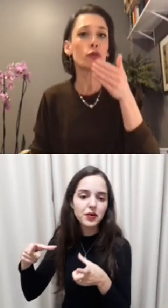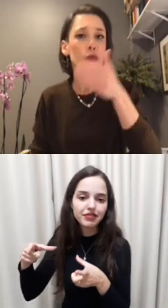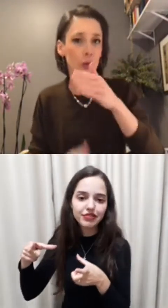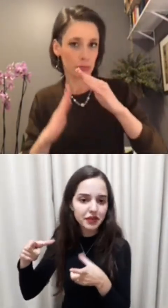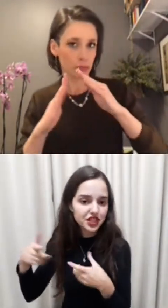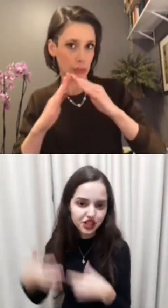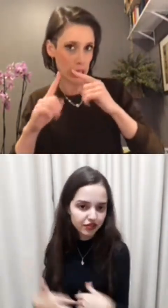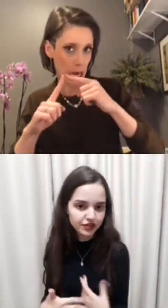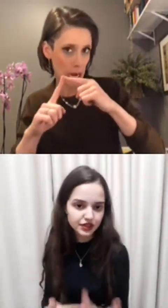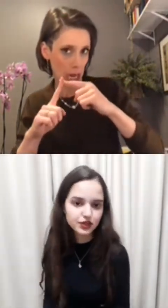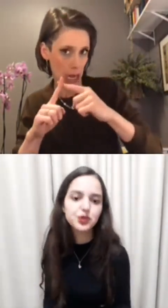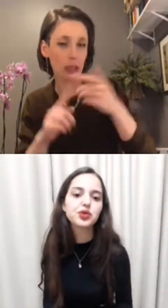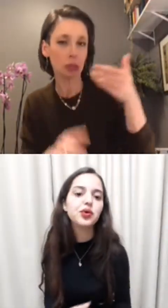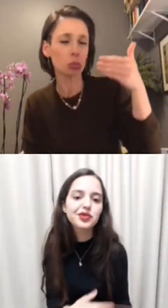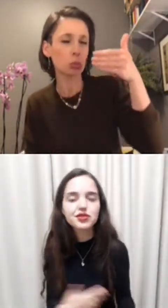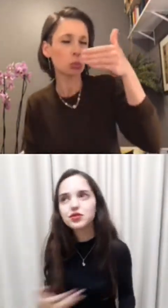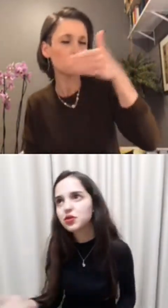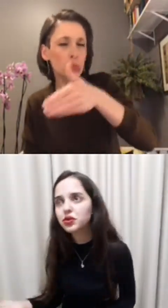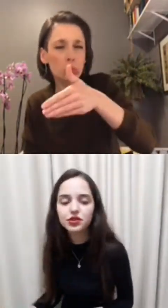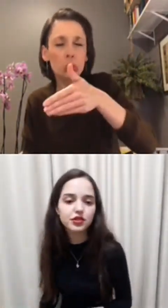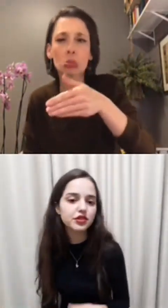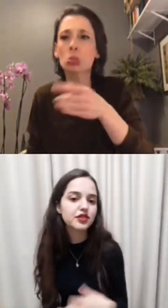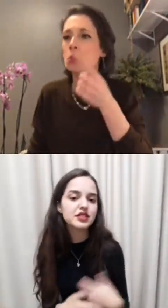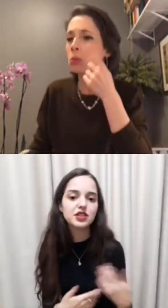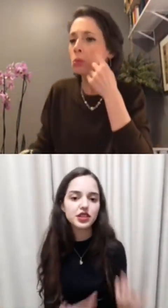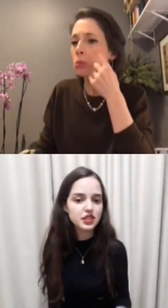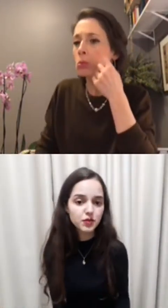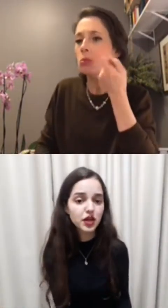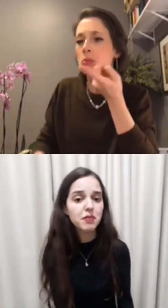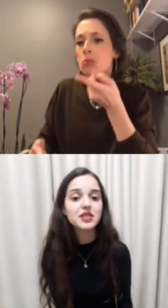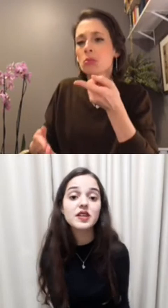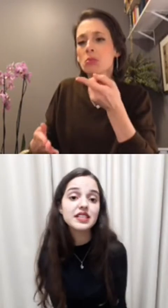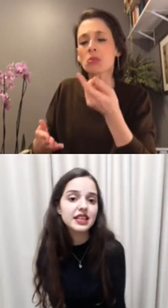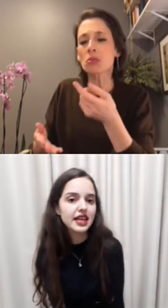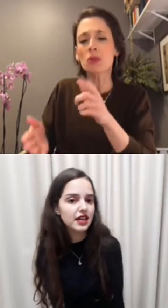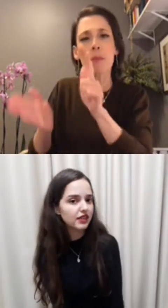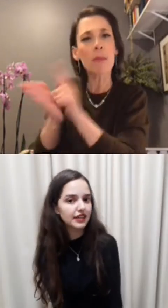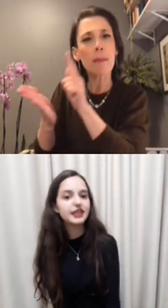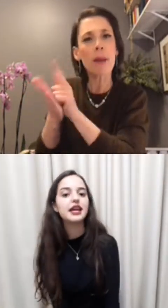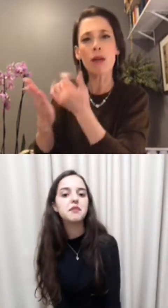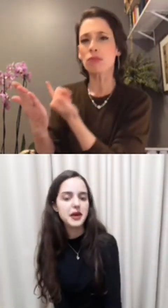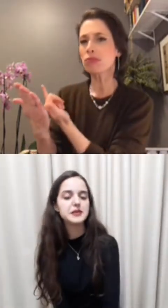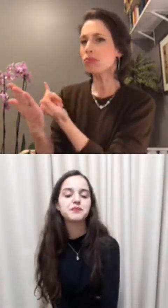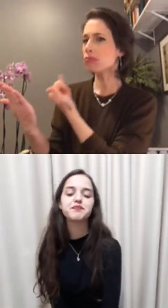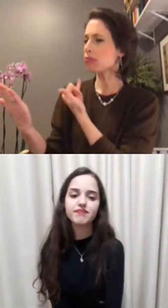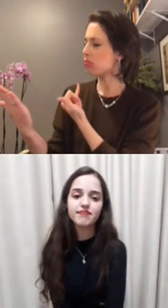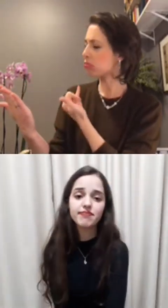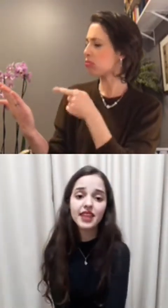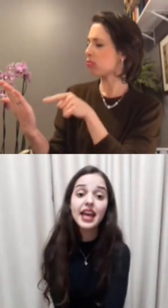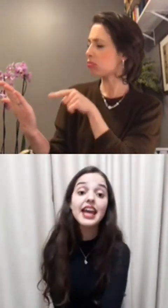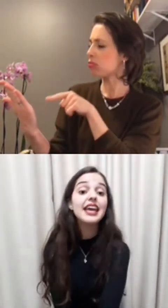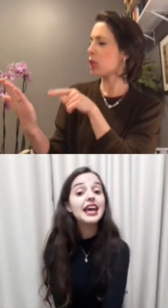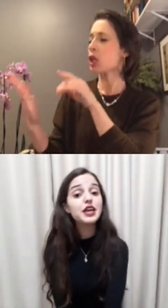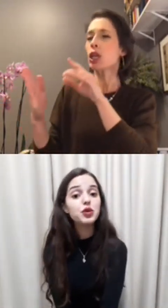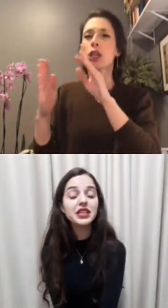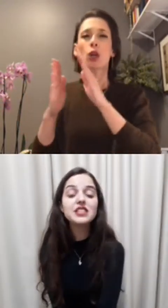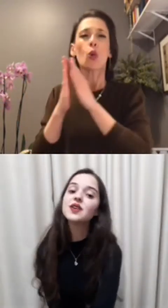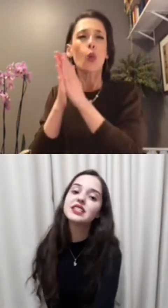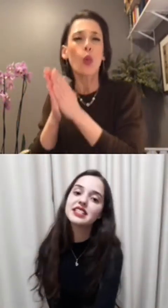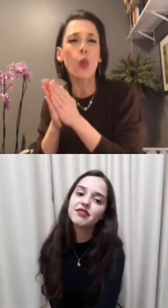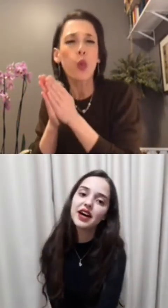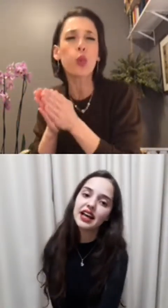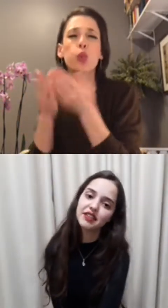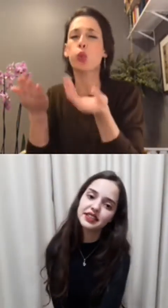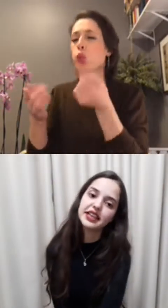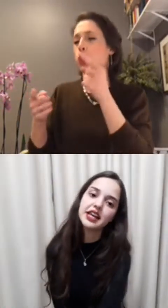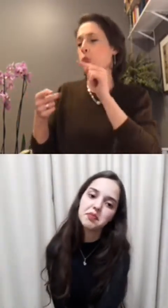papel informativo dos cursos, cultos e todas as programações que teriam lá naquele mês. E aí uma das coisas